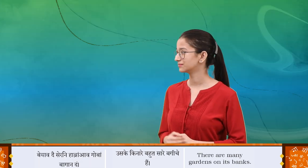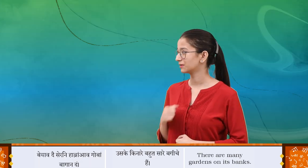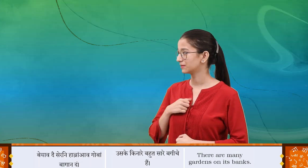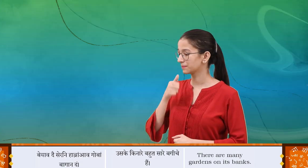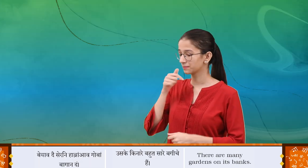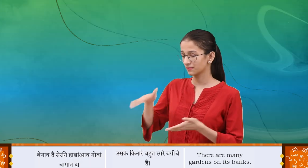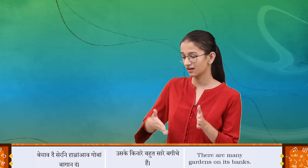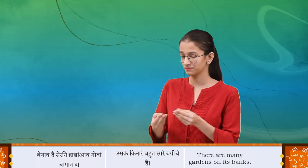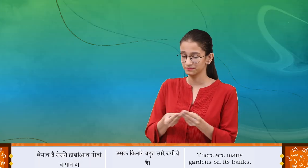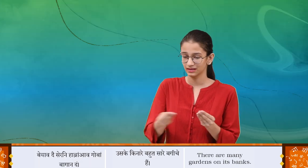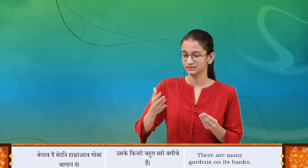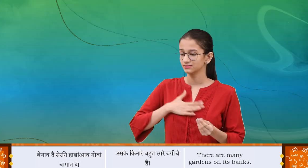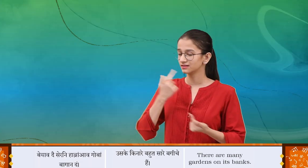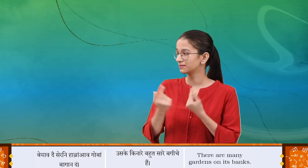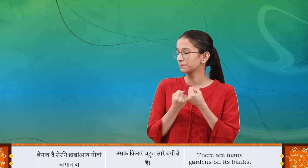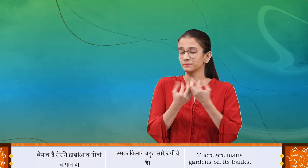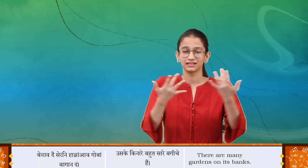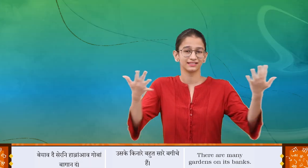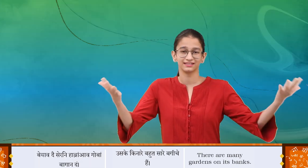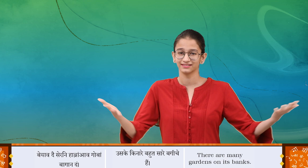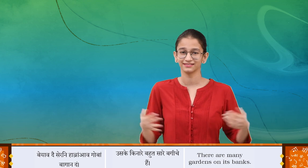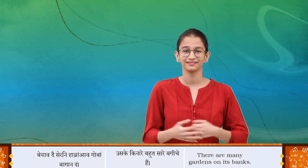Beyao dui serni habrangao gebang bagandong.